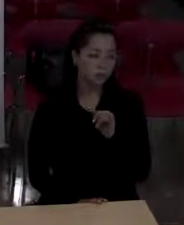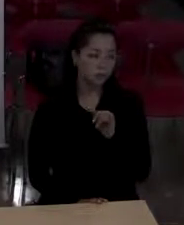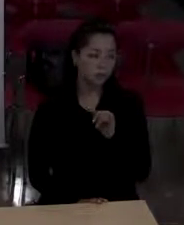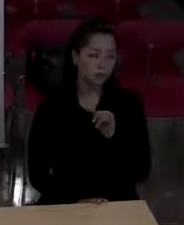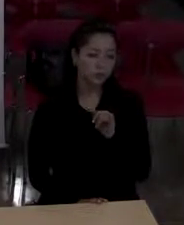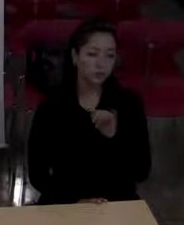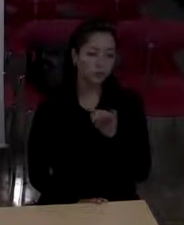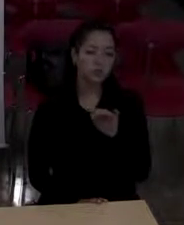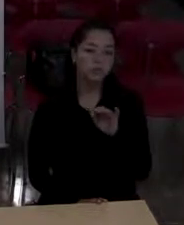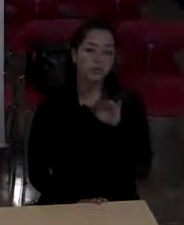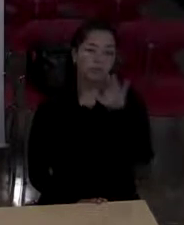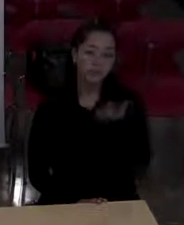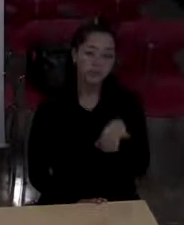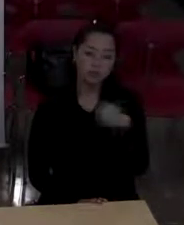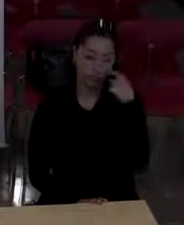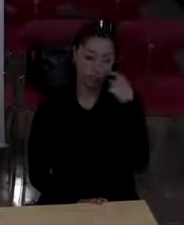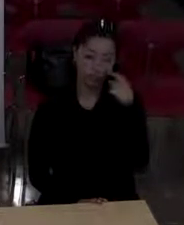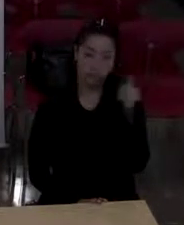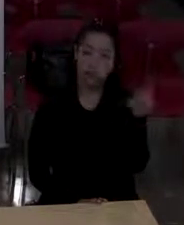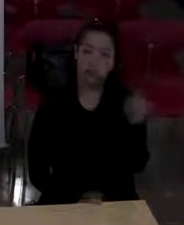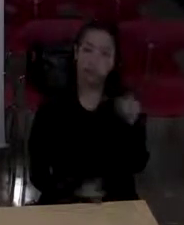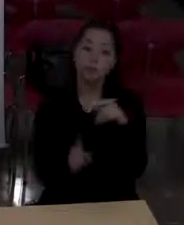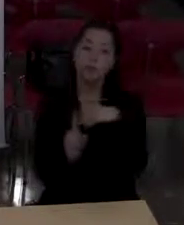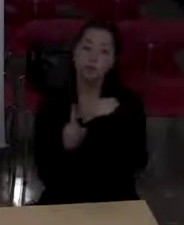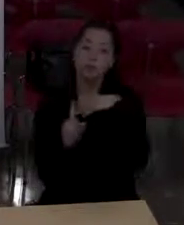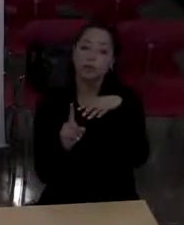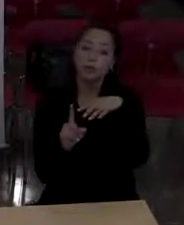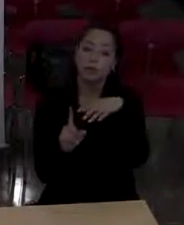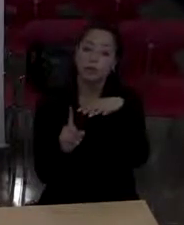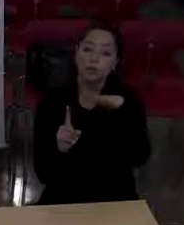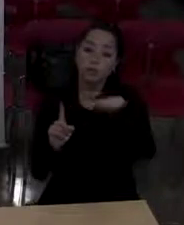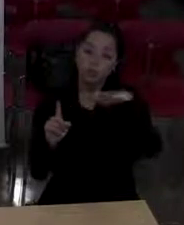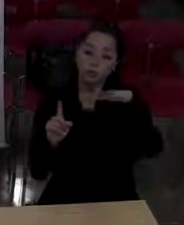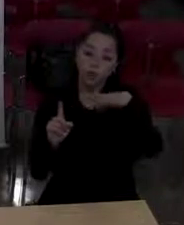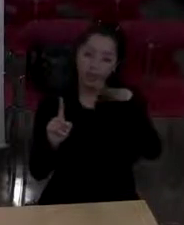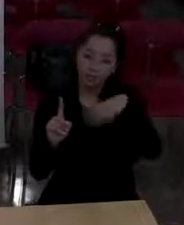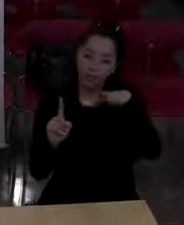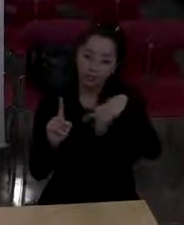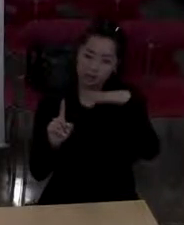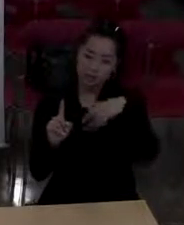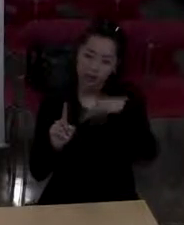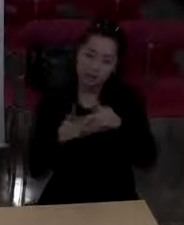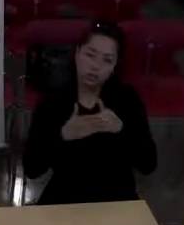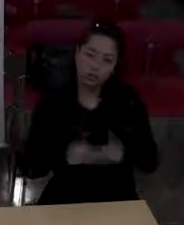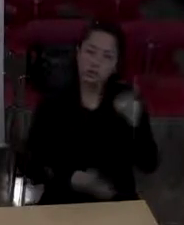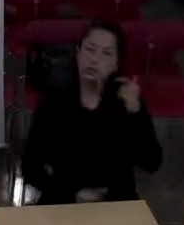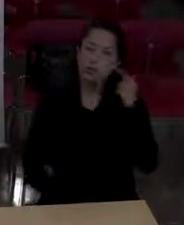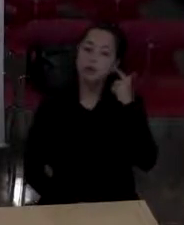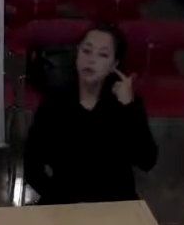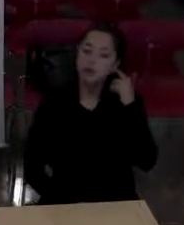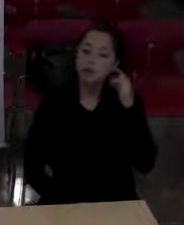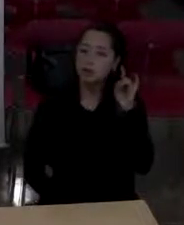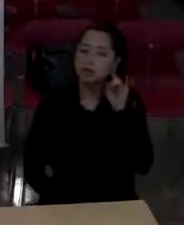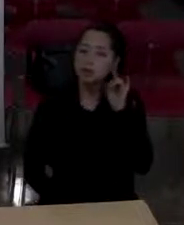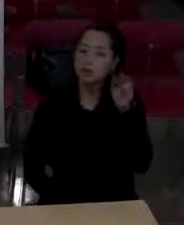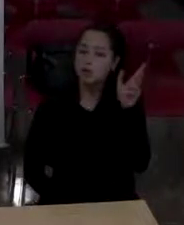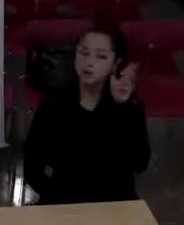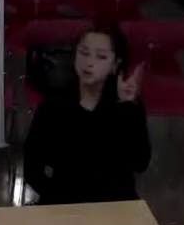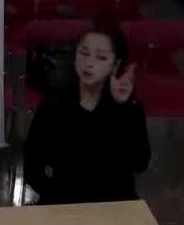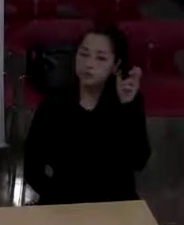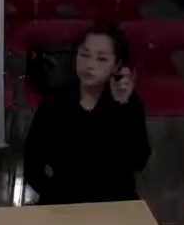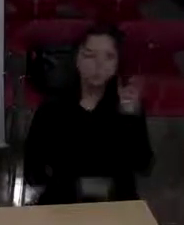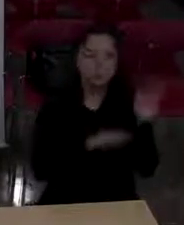Como vimos, en el quinto mes empieza a desarrollar la vía auditiva ante todo, y aquí en la semana 25 a